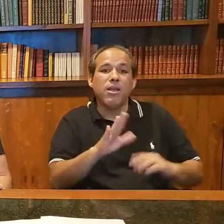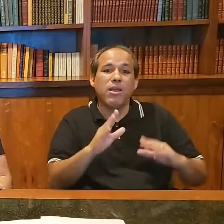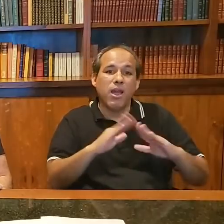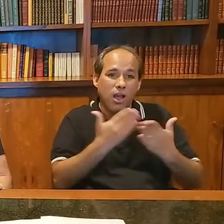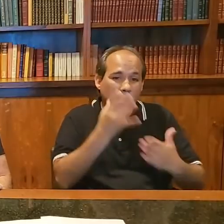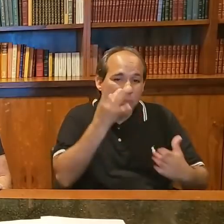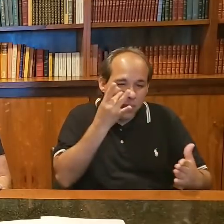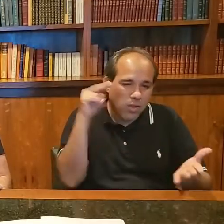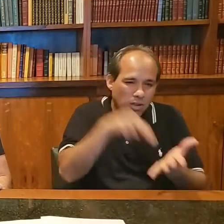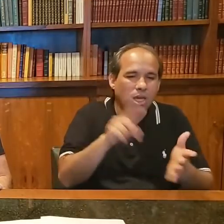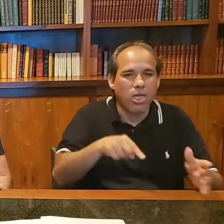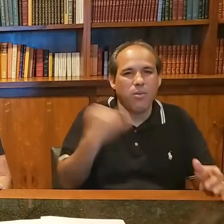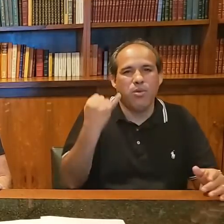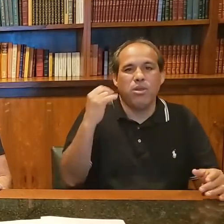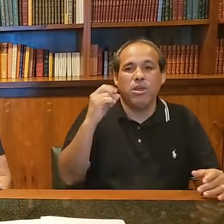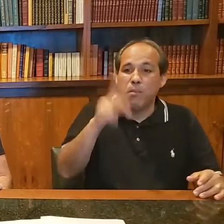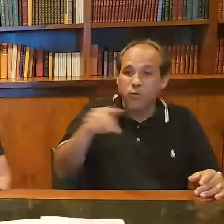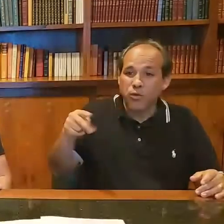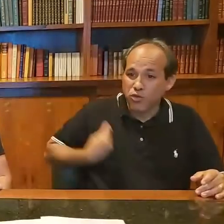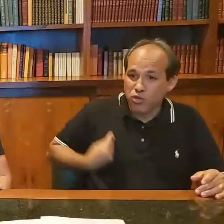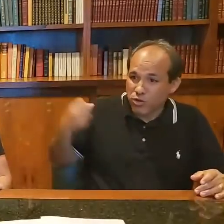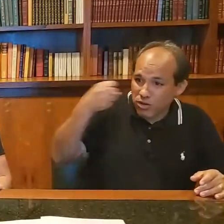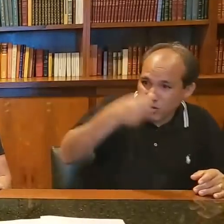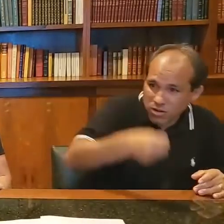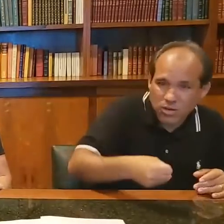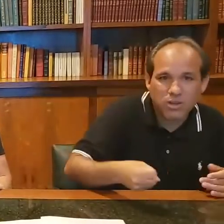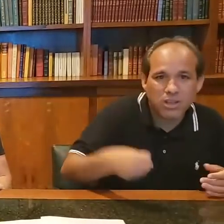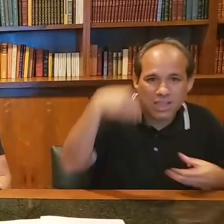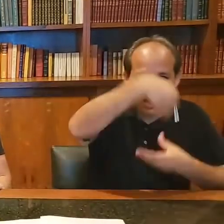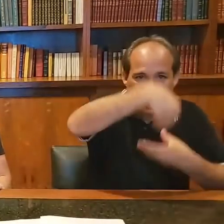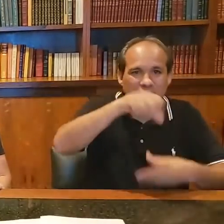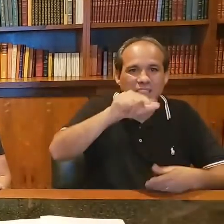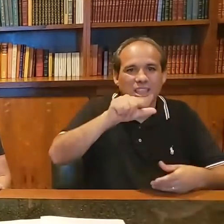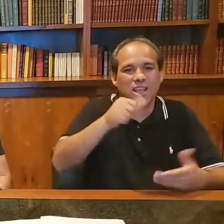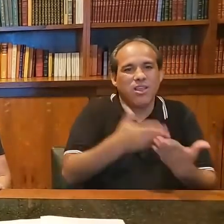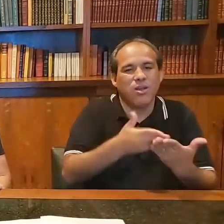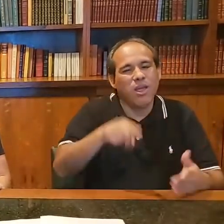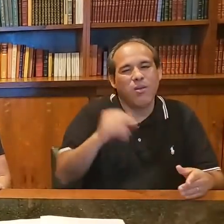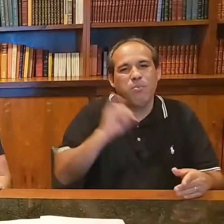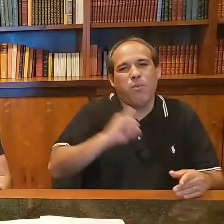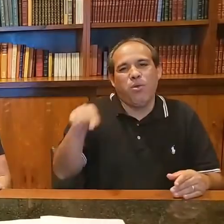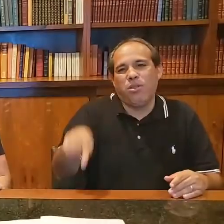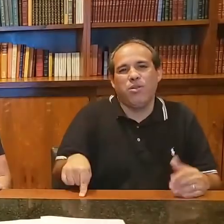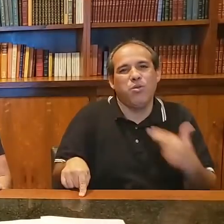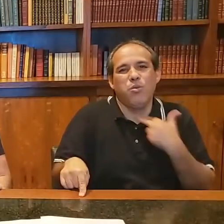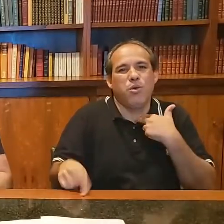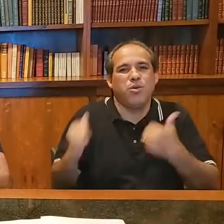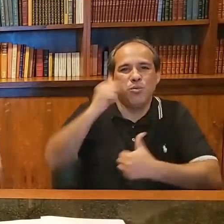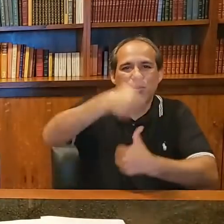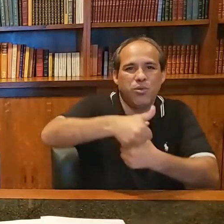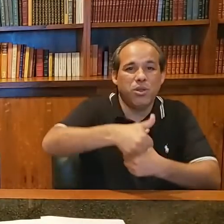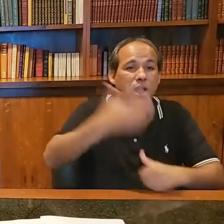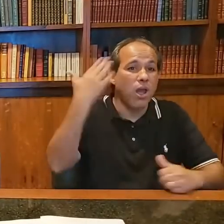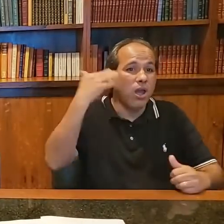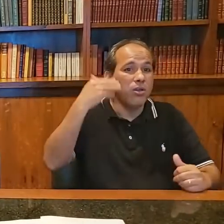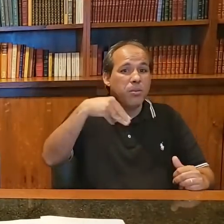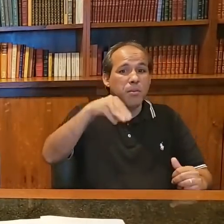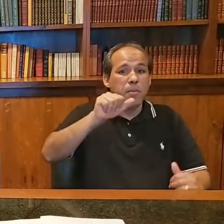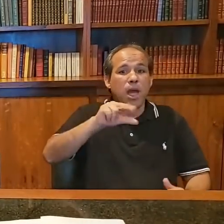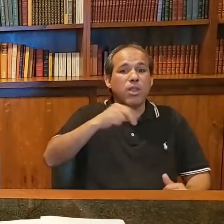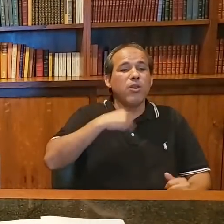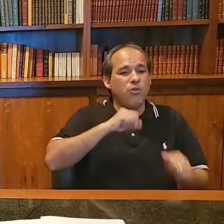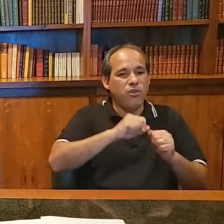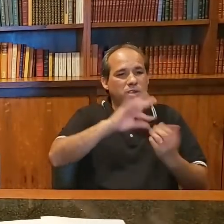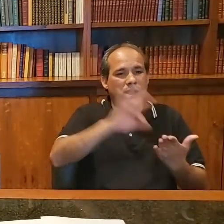aula é insubstituível, tanto é que em março eu fiz uma portaria para retorno às aulas e